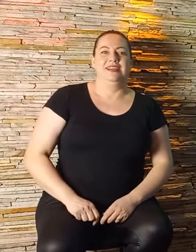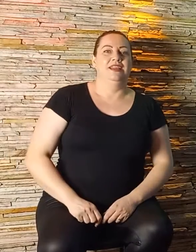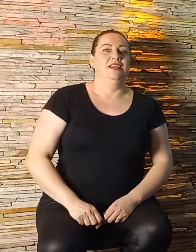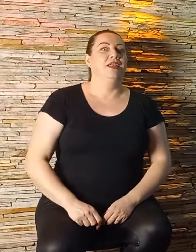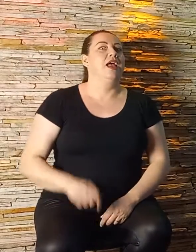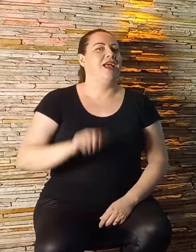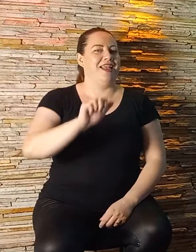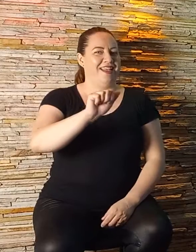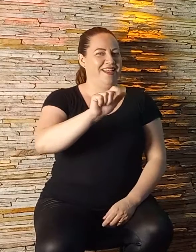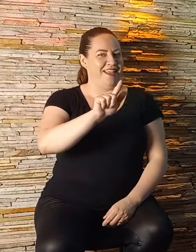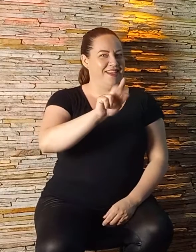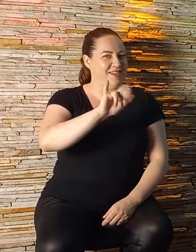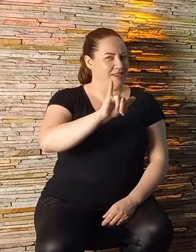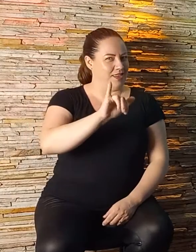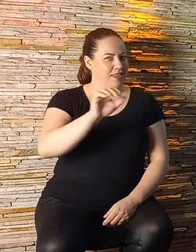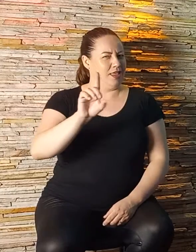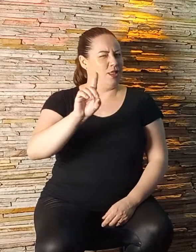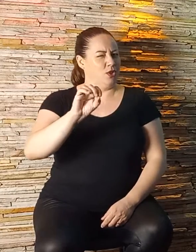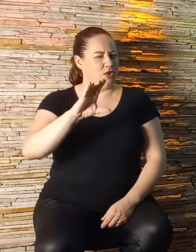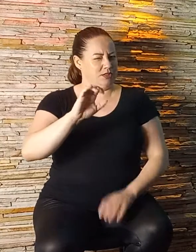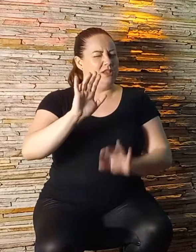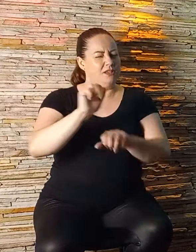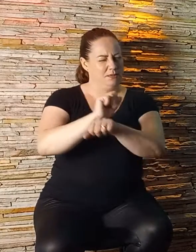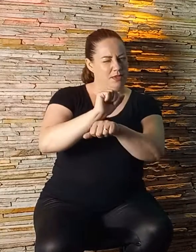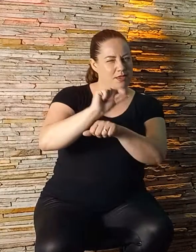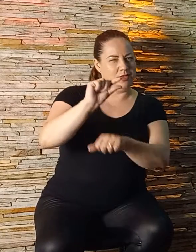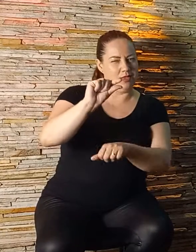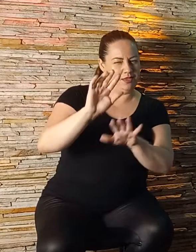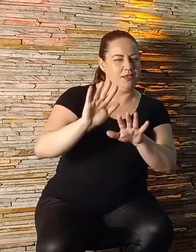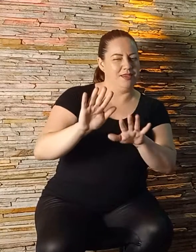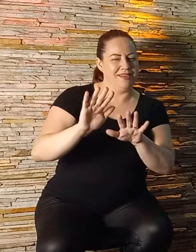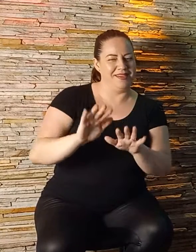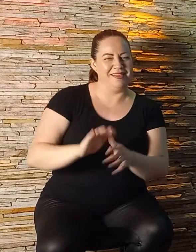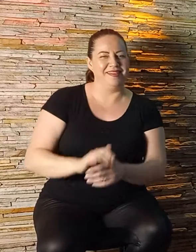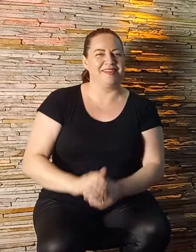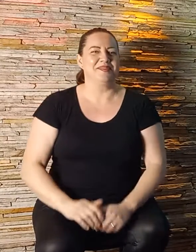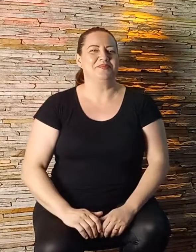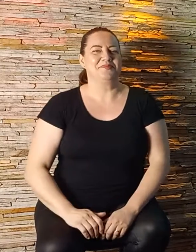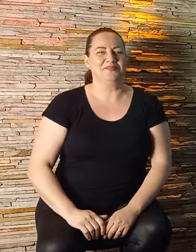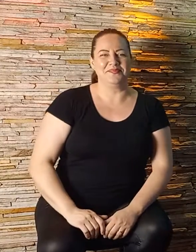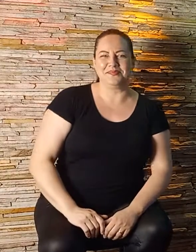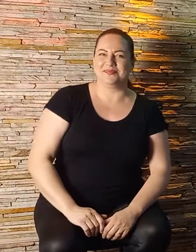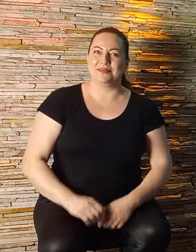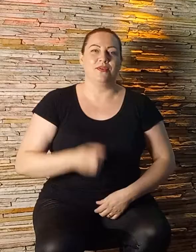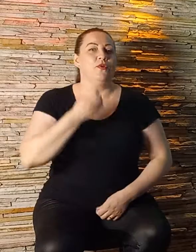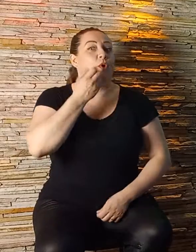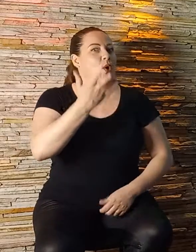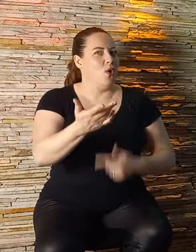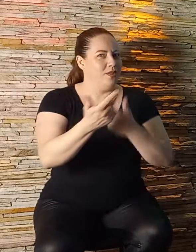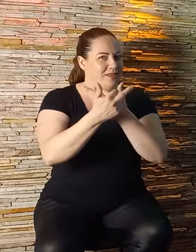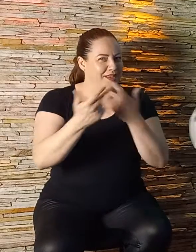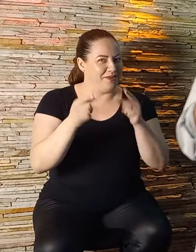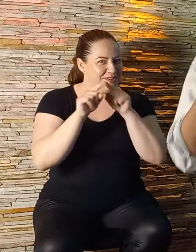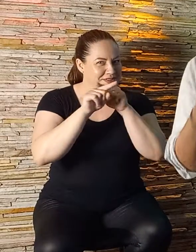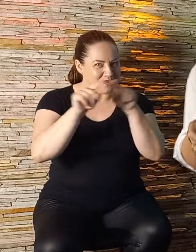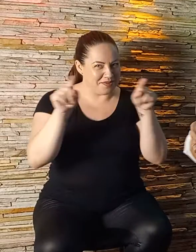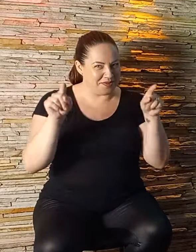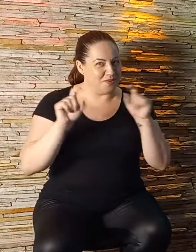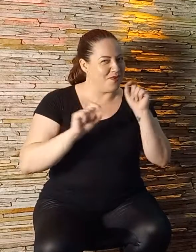temos Agridoce gente dá uma paradinha meu bem se eu voltar um negócio aqui para